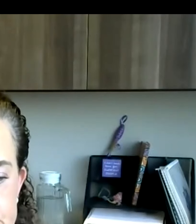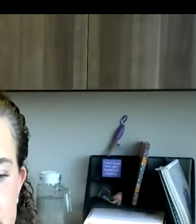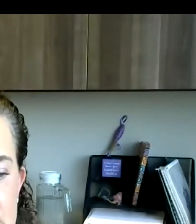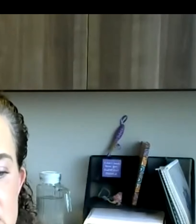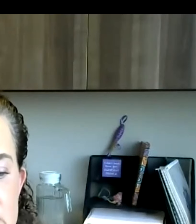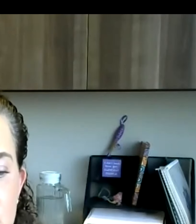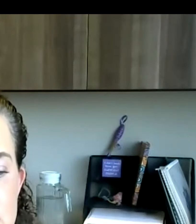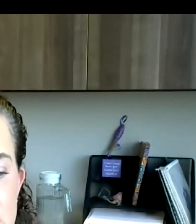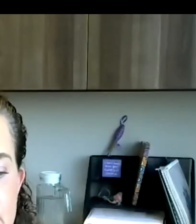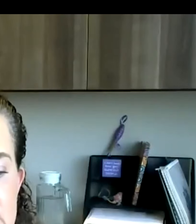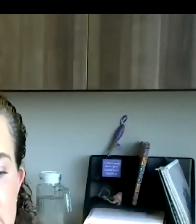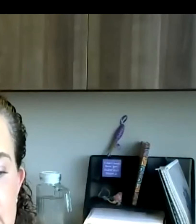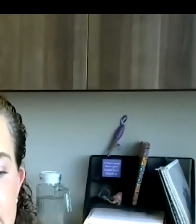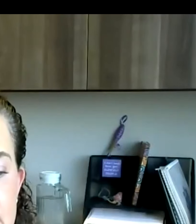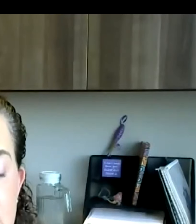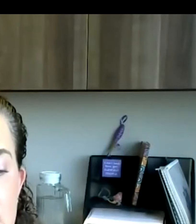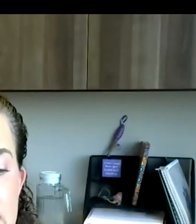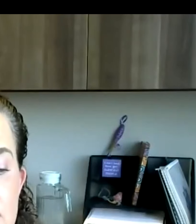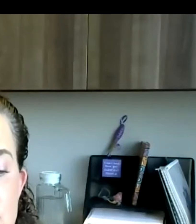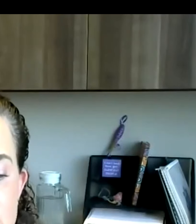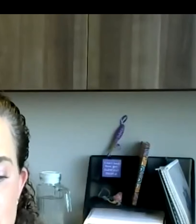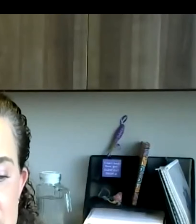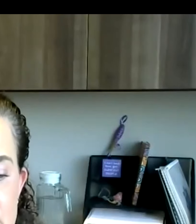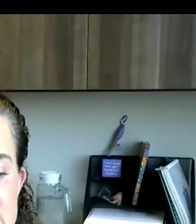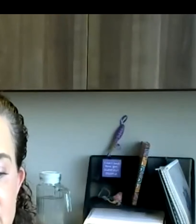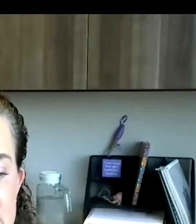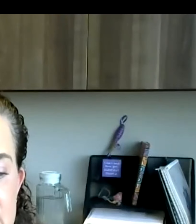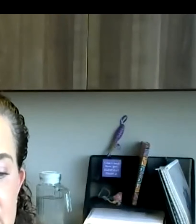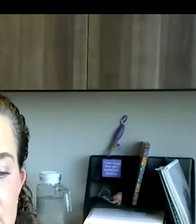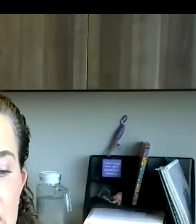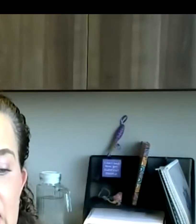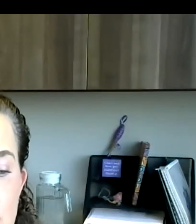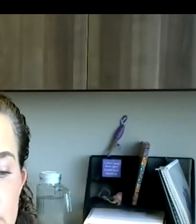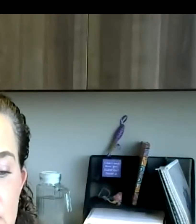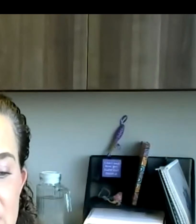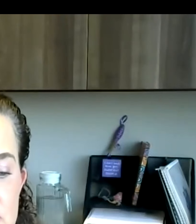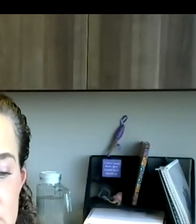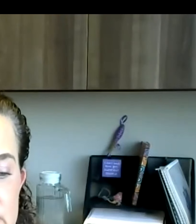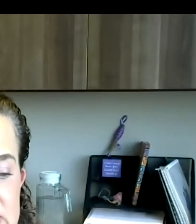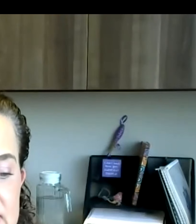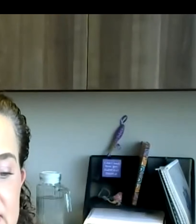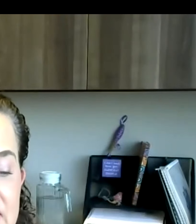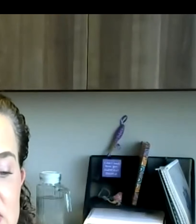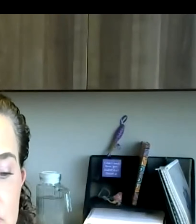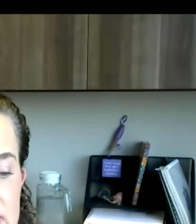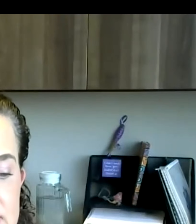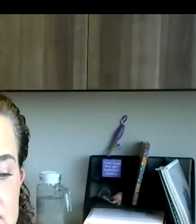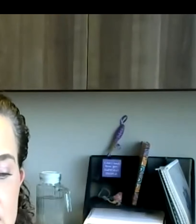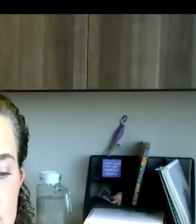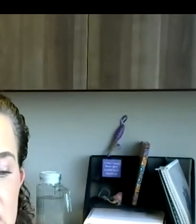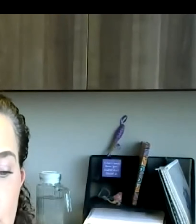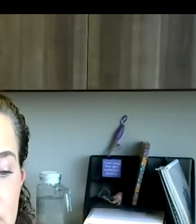solicite. Asimismo, resulta pertinente aclarar que los responsables deben tener el número de avisos de privacidad que